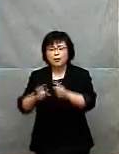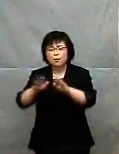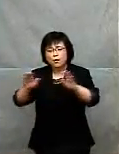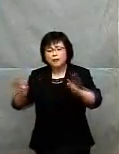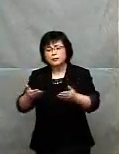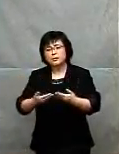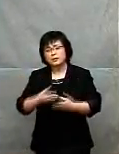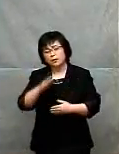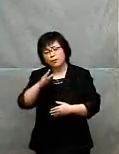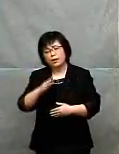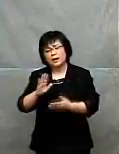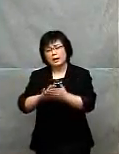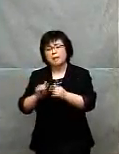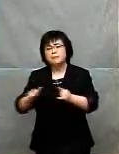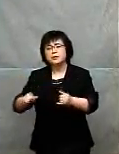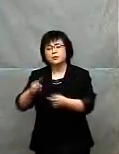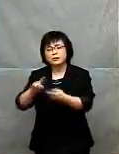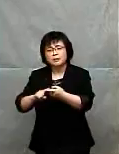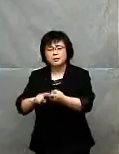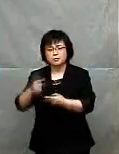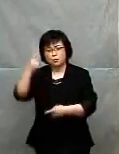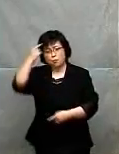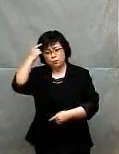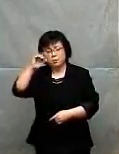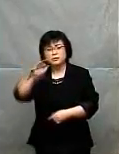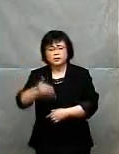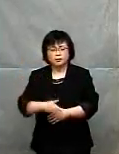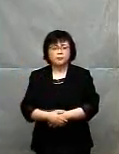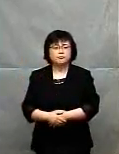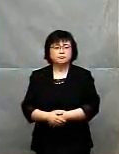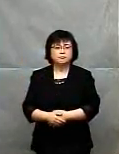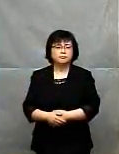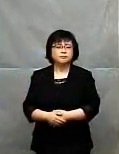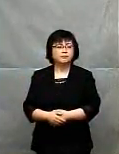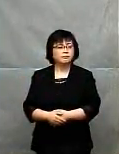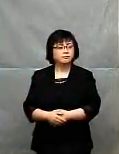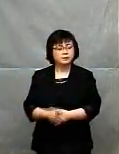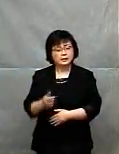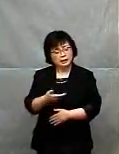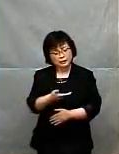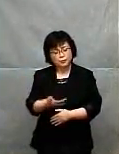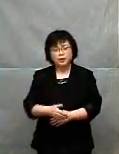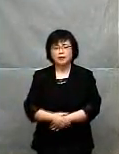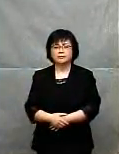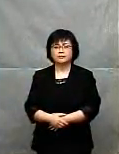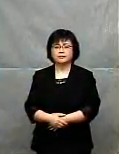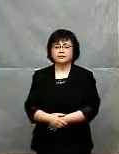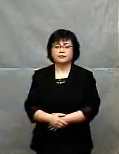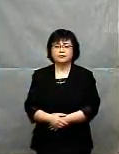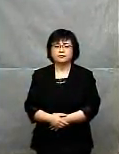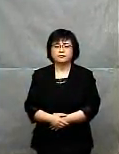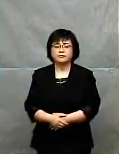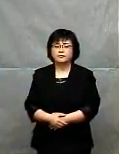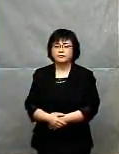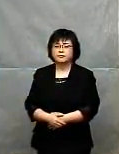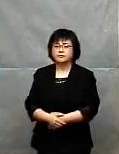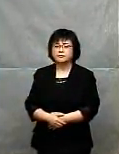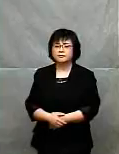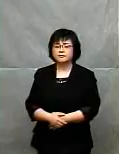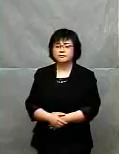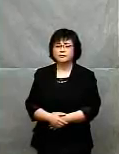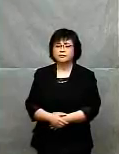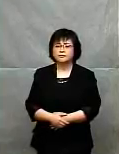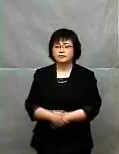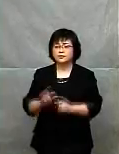方が、県民のためでもあると思うんですけれども、いかがでしょうか。 はい、ま